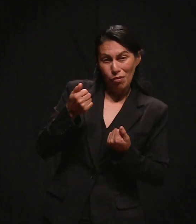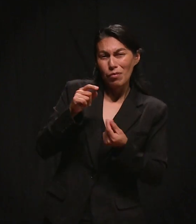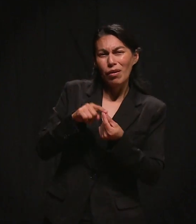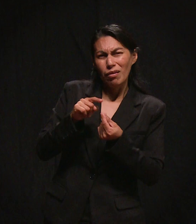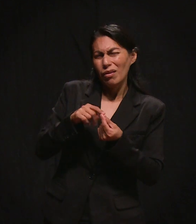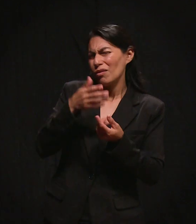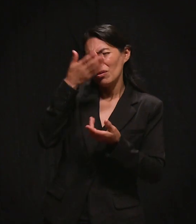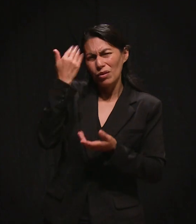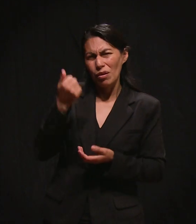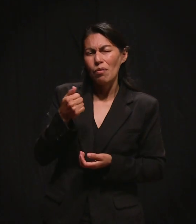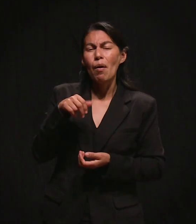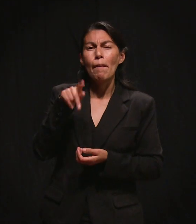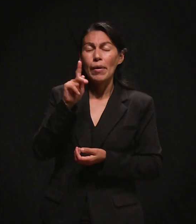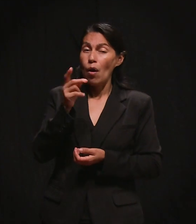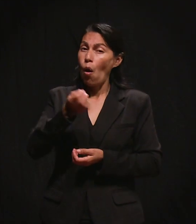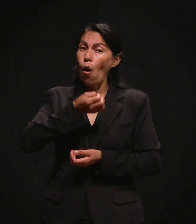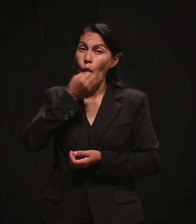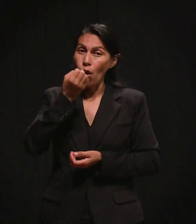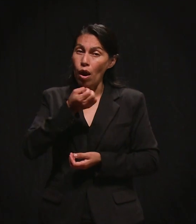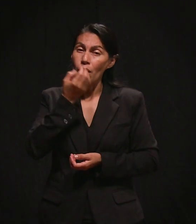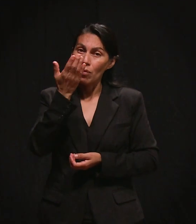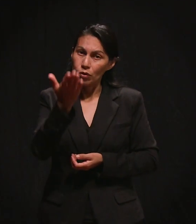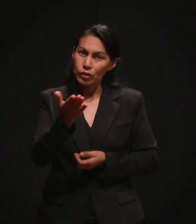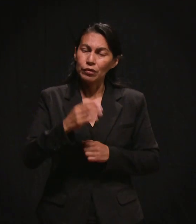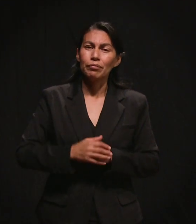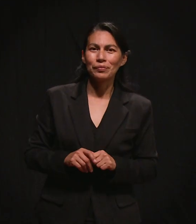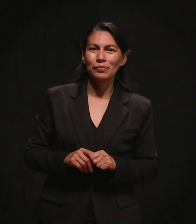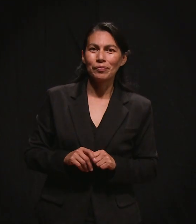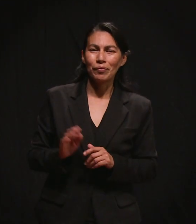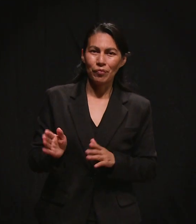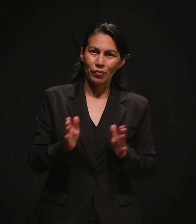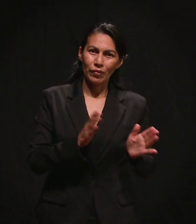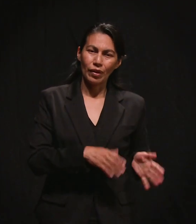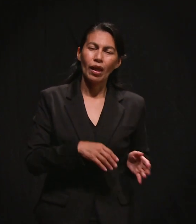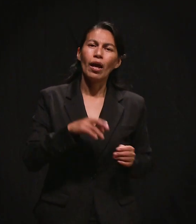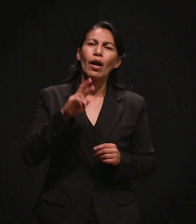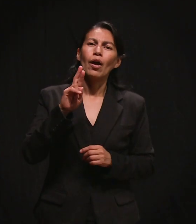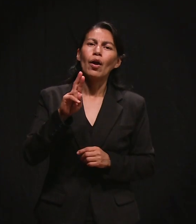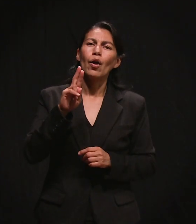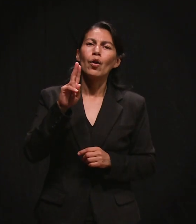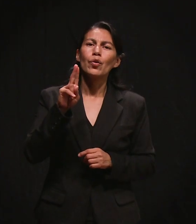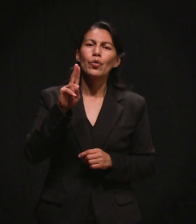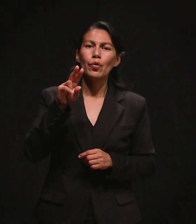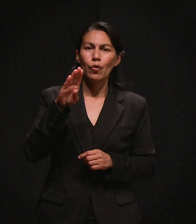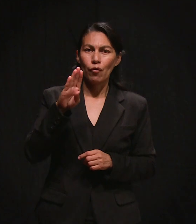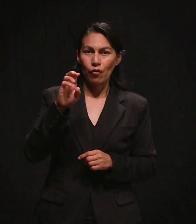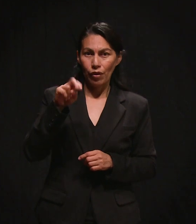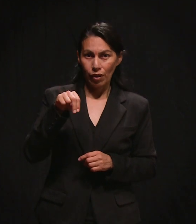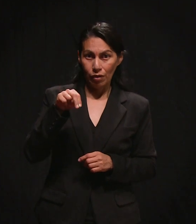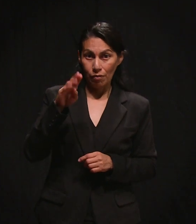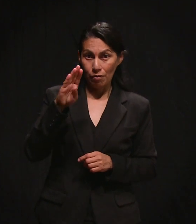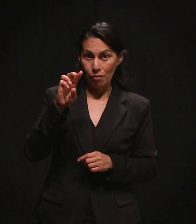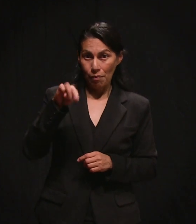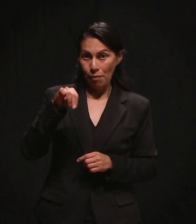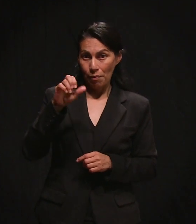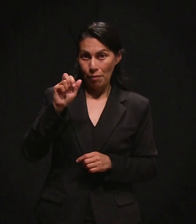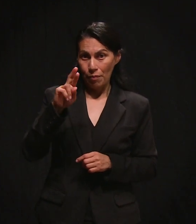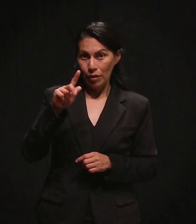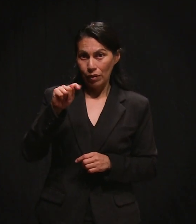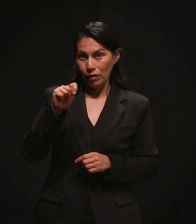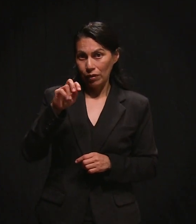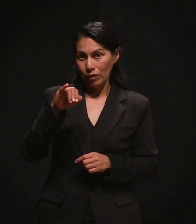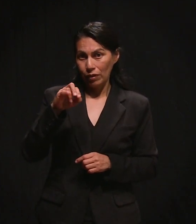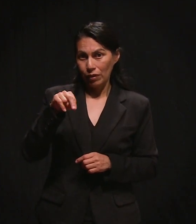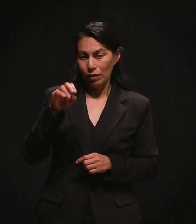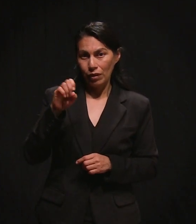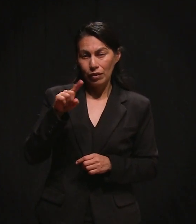por ti. Rubén Martínez, pido oración por Sara Baena, para que por su salud, fue operada